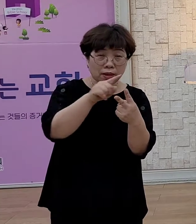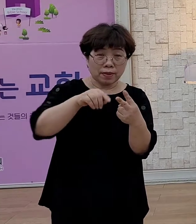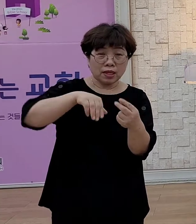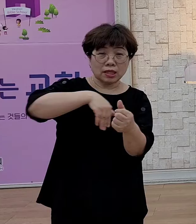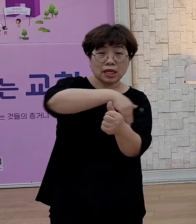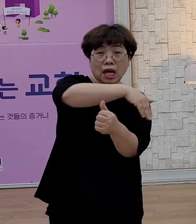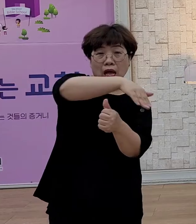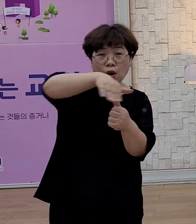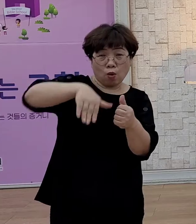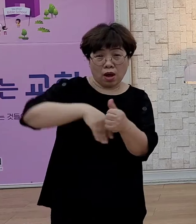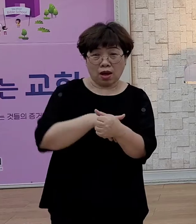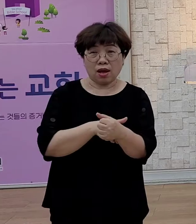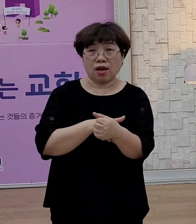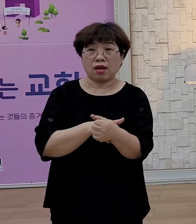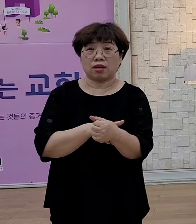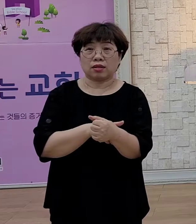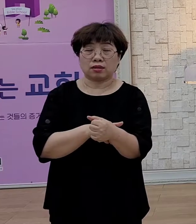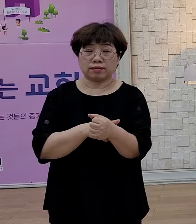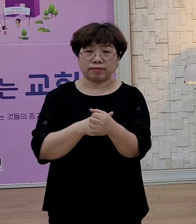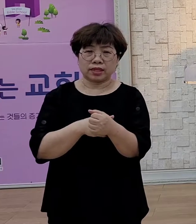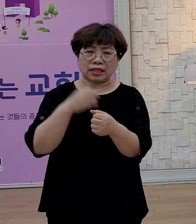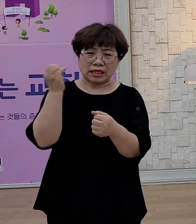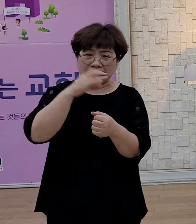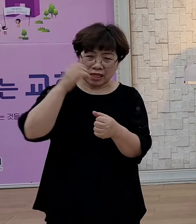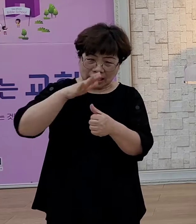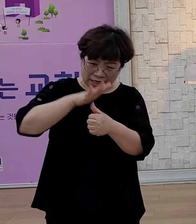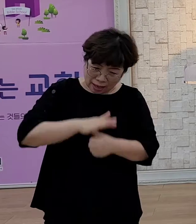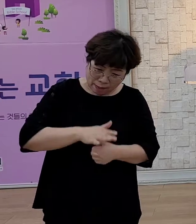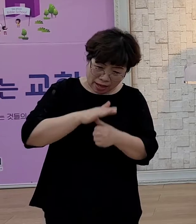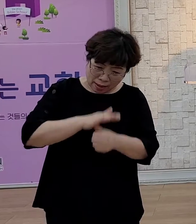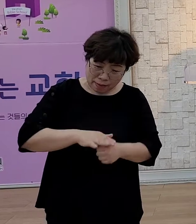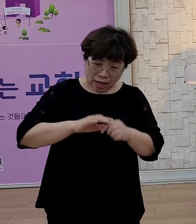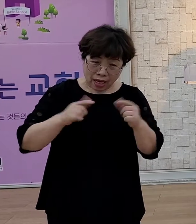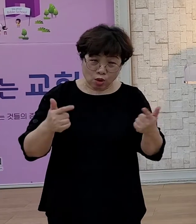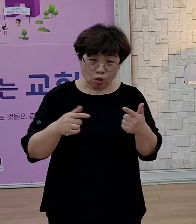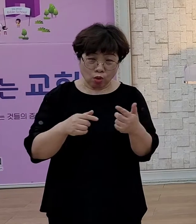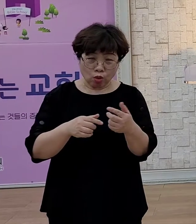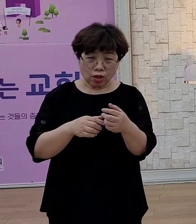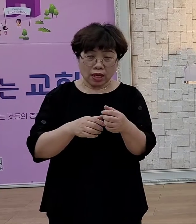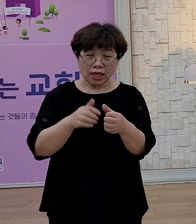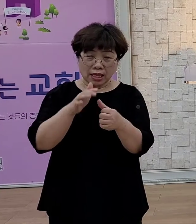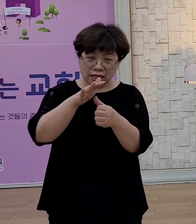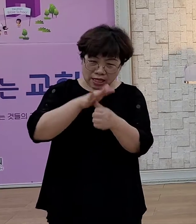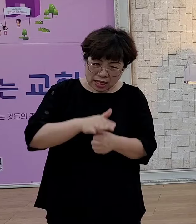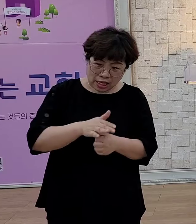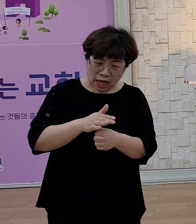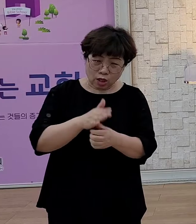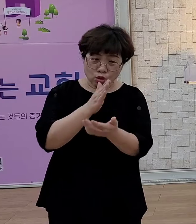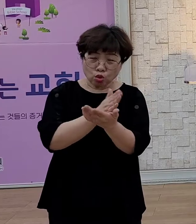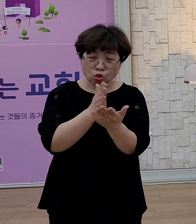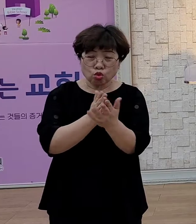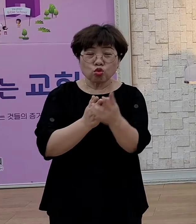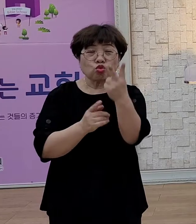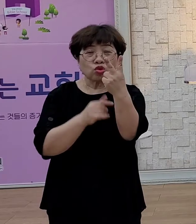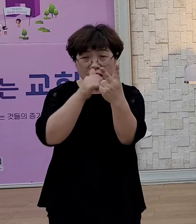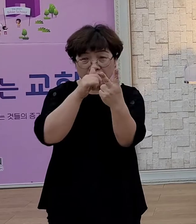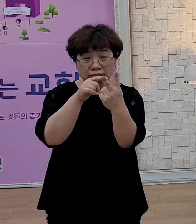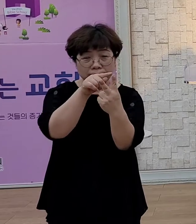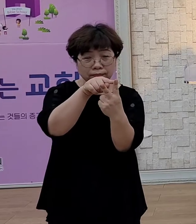속에서 인내하라 이런 뜻입니다. 그냥 참아라, 그냥 인내하라가 아니라 두 가지 종류가 있다는 거예요. 어떤